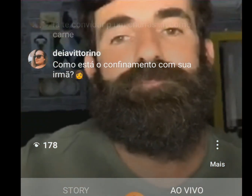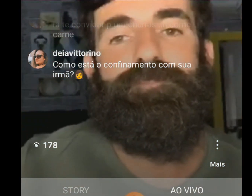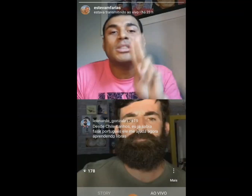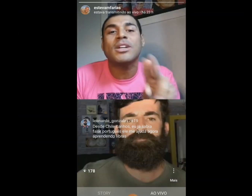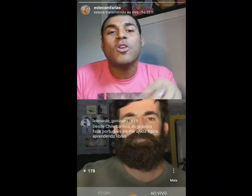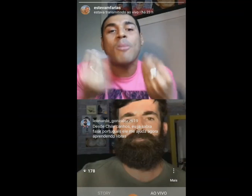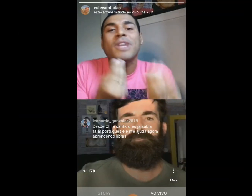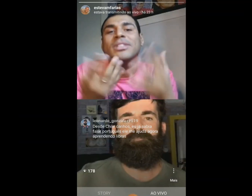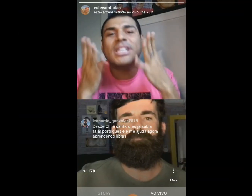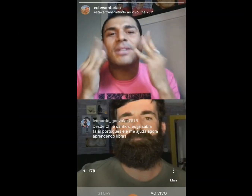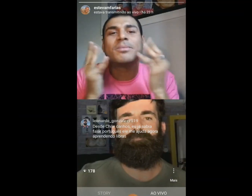Como que você...